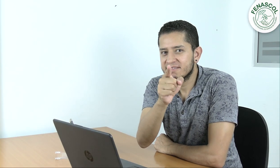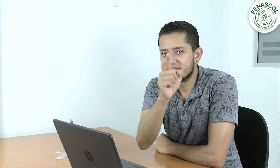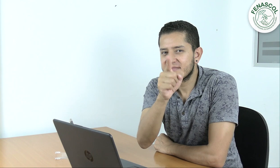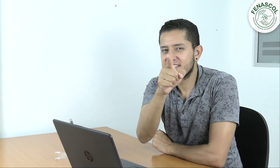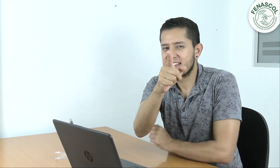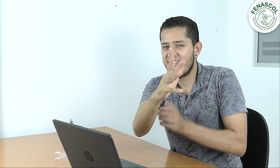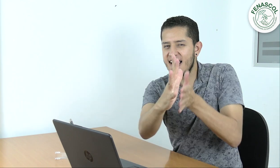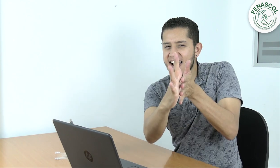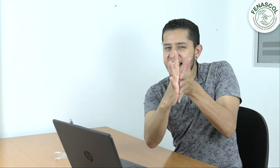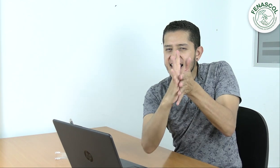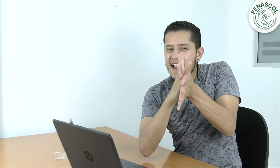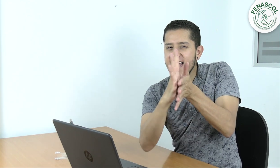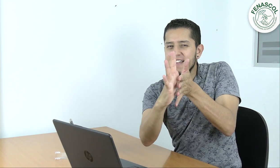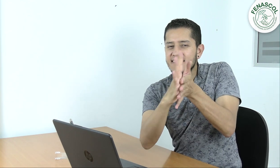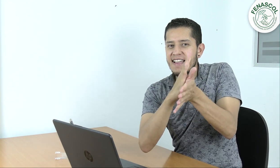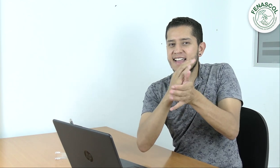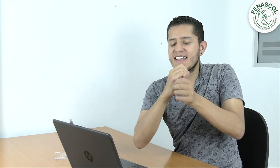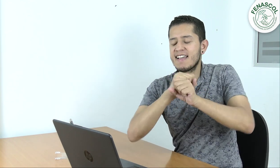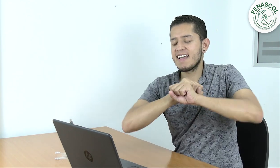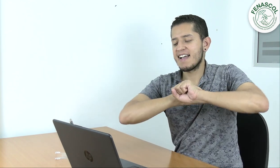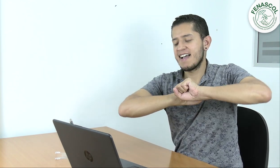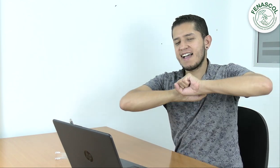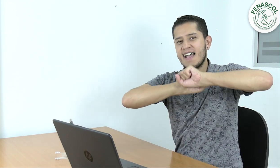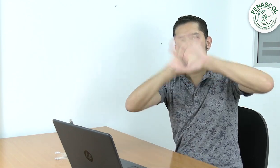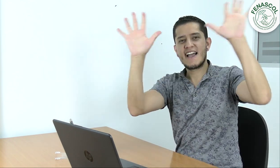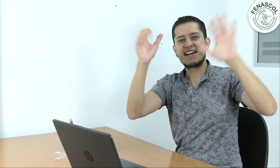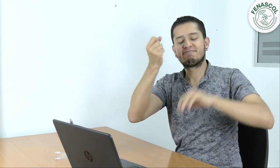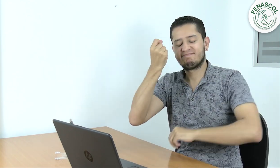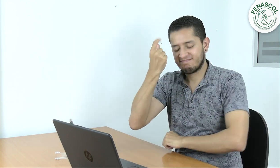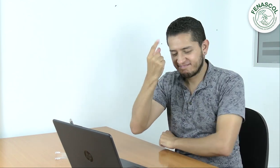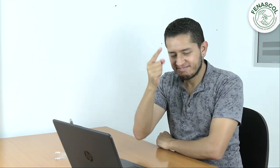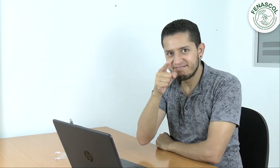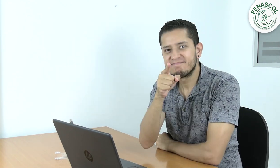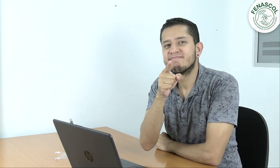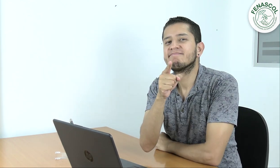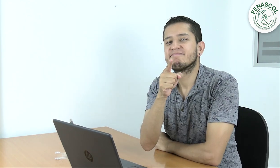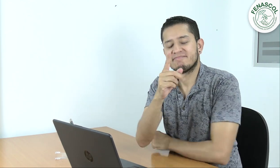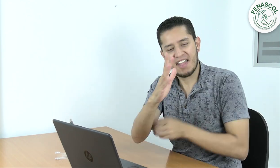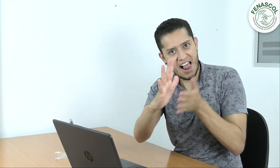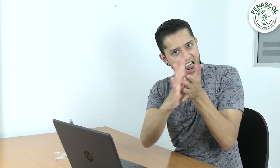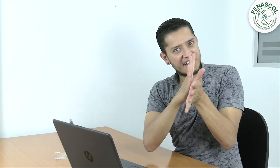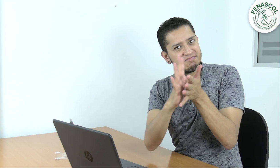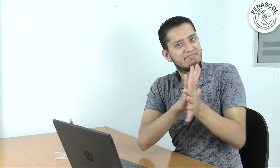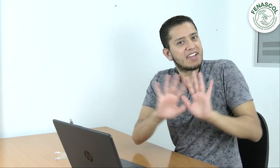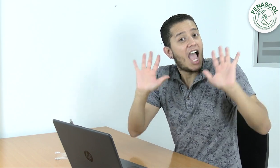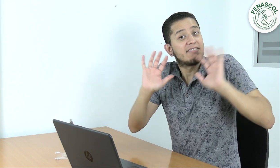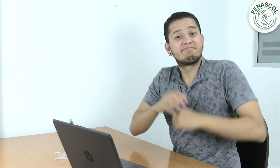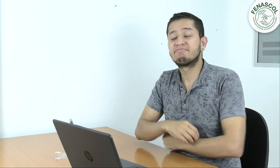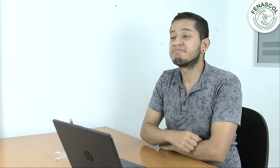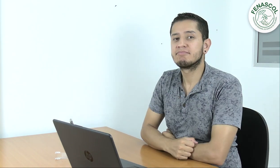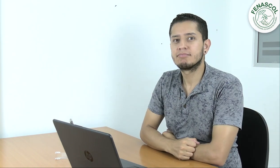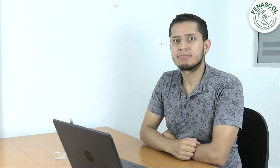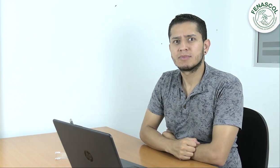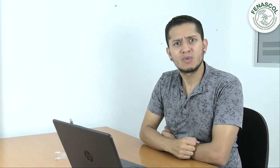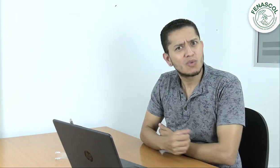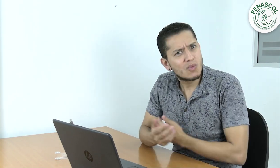Ah, ya tengo la información clara, entiendo. Pero, ¿solo me informé y ya?